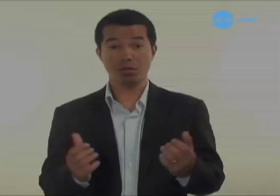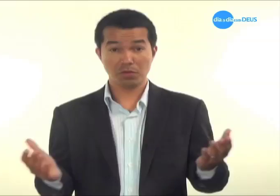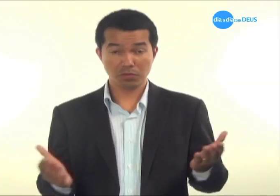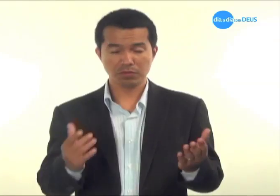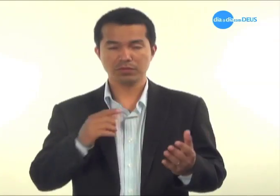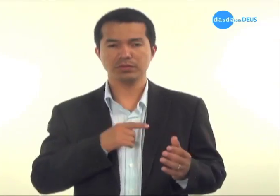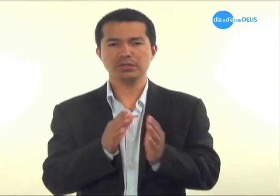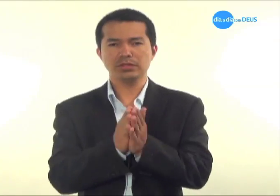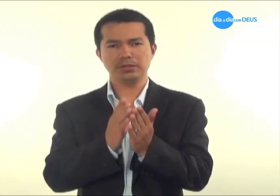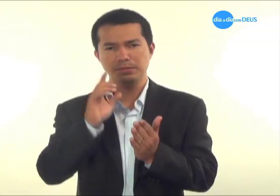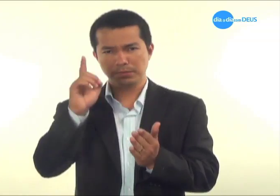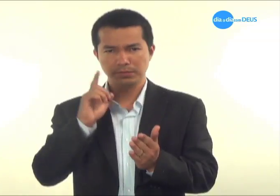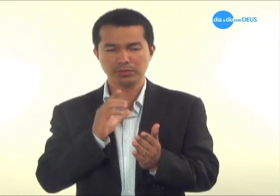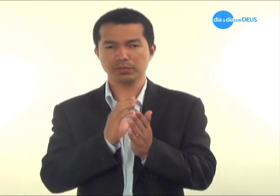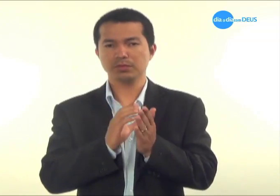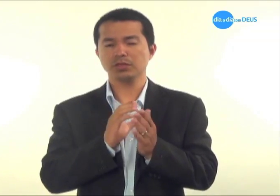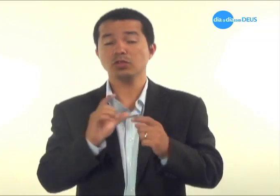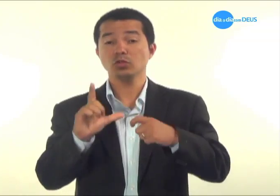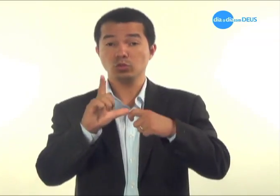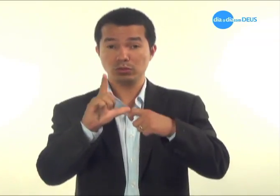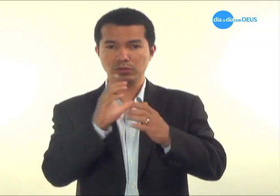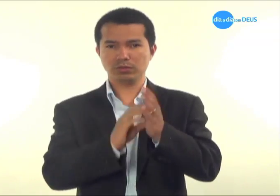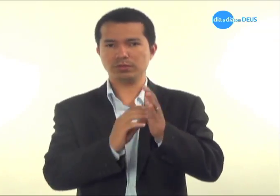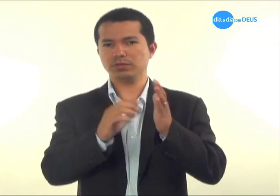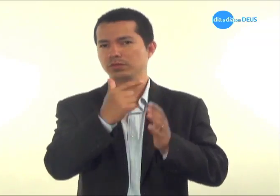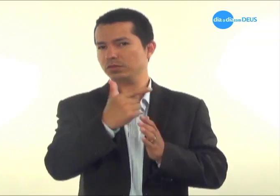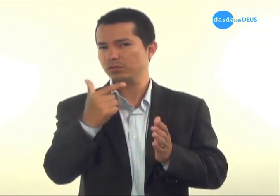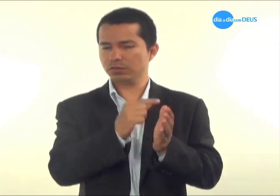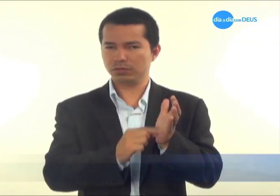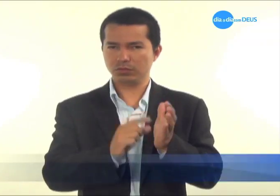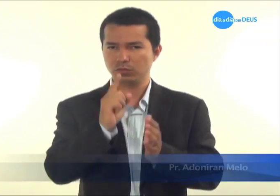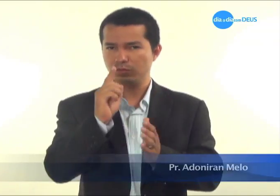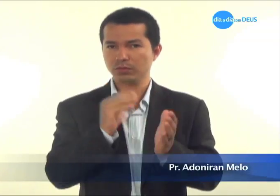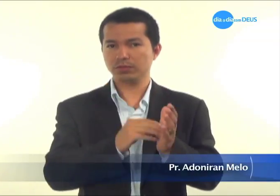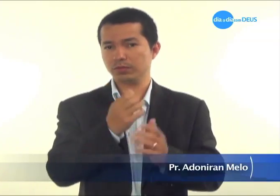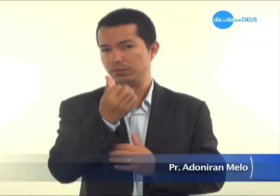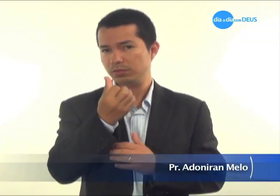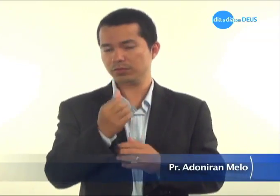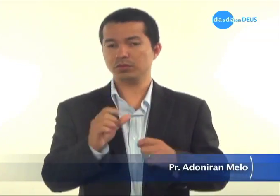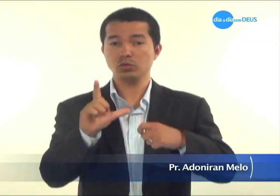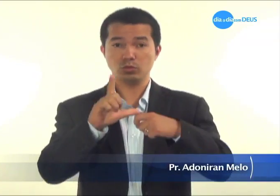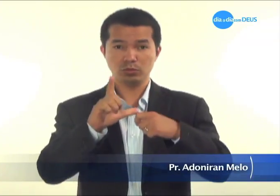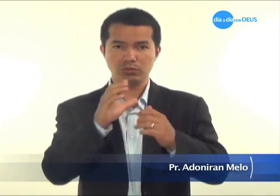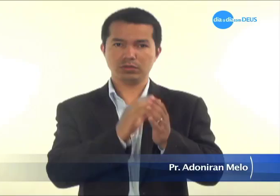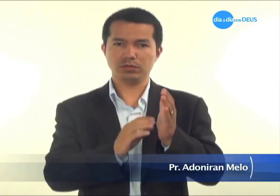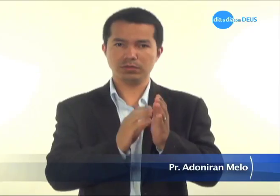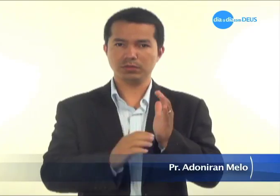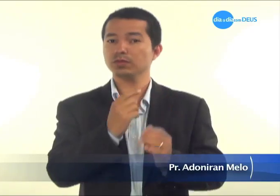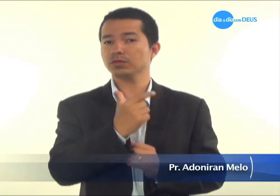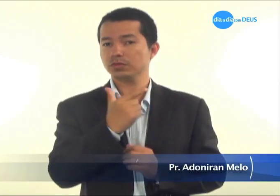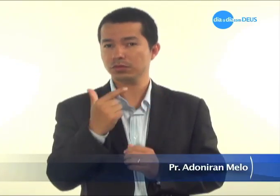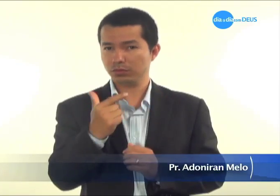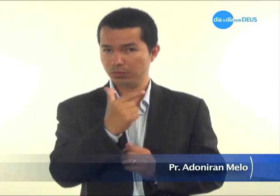Queria que você abrisse a sua Bíblia em Lucas capítulo 22, versículos de 1 a 6. Lucas